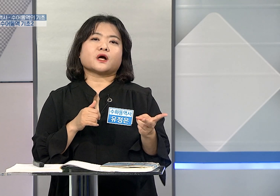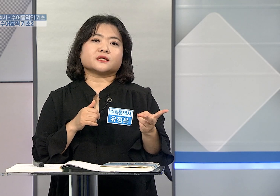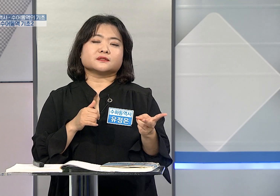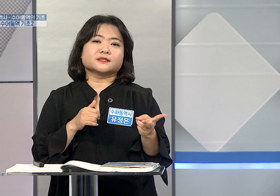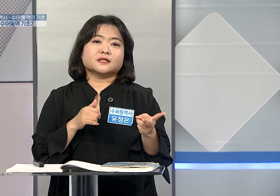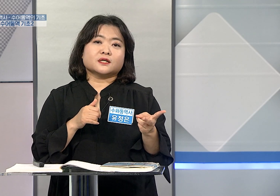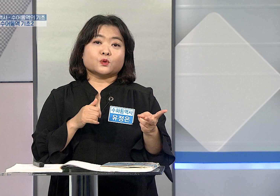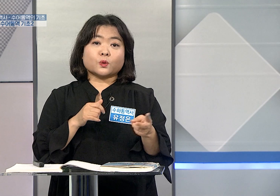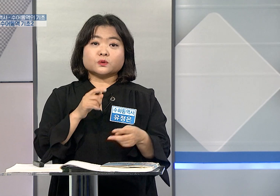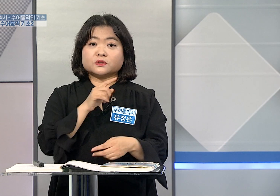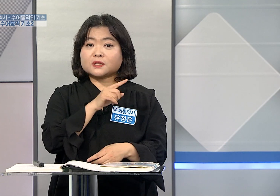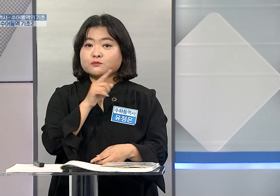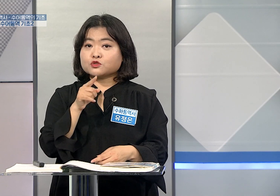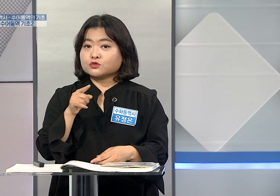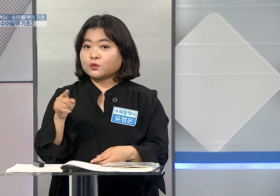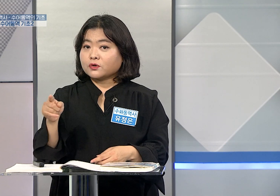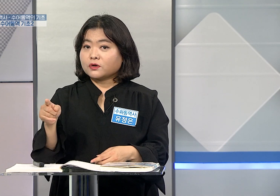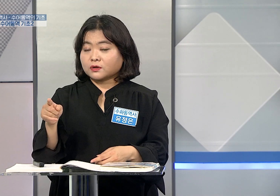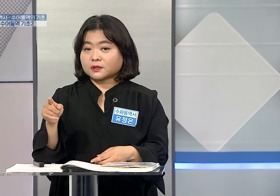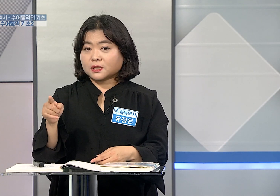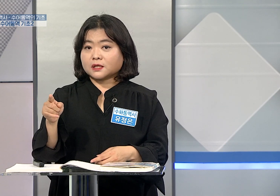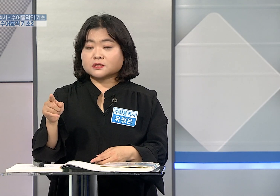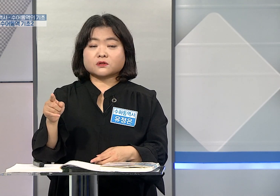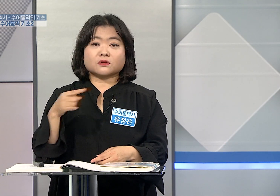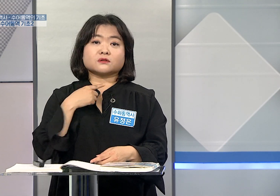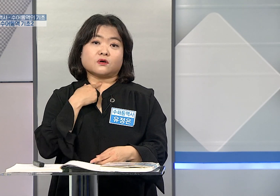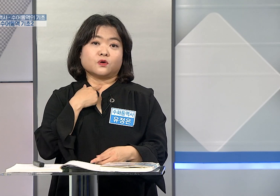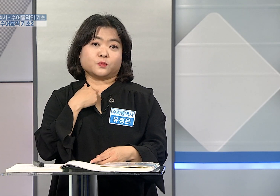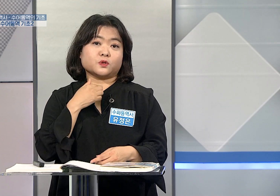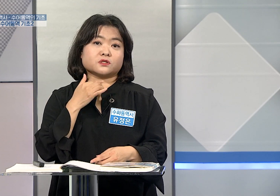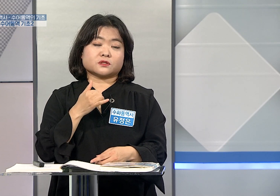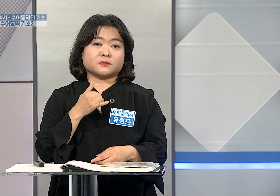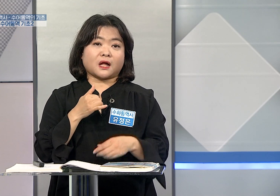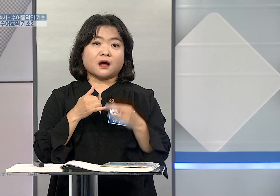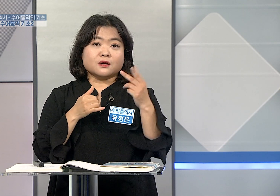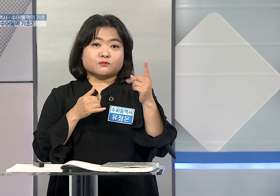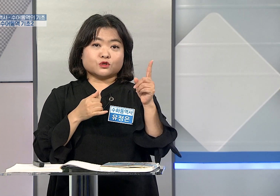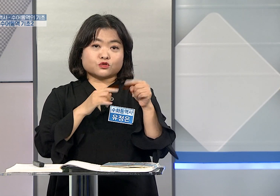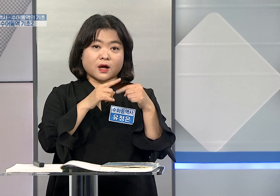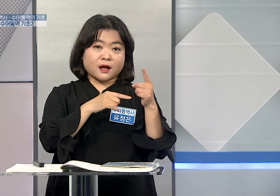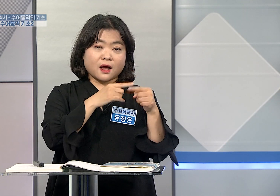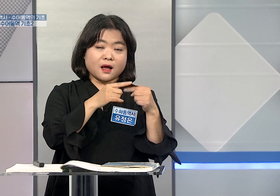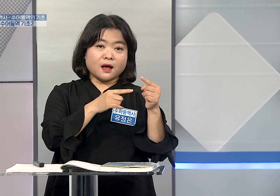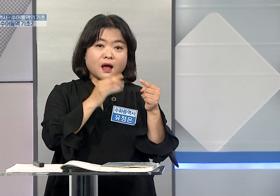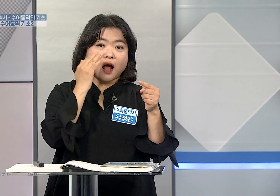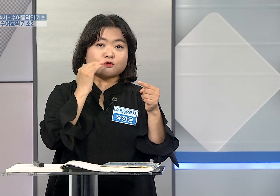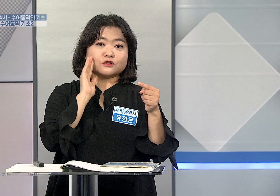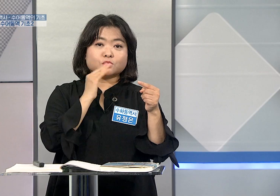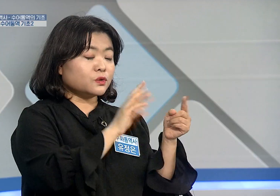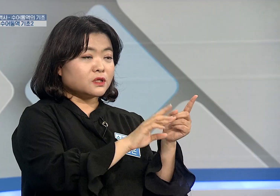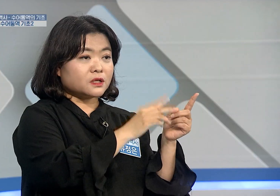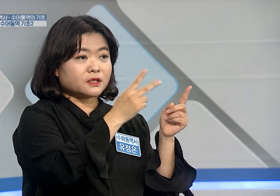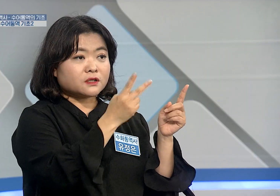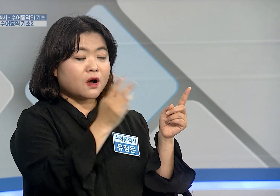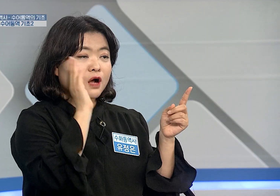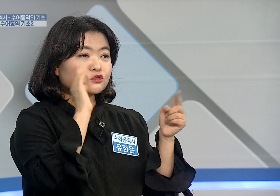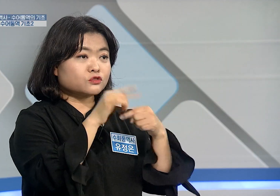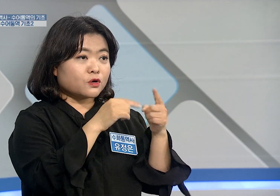통역하는 이런 3중 통역이 있었던 경험도 있었습니다. 미국 수화가 한국인 농인에 의해서 한국 수화로